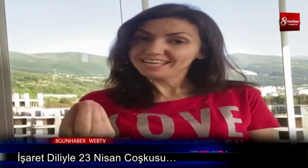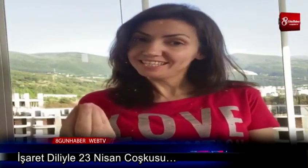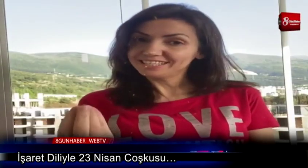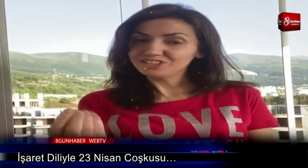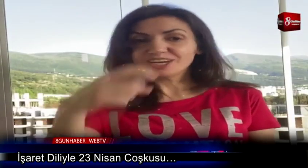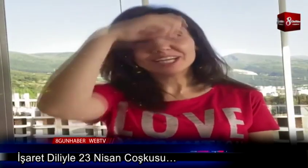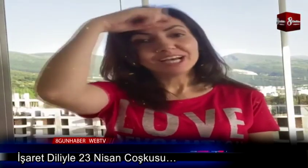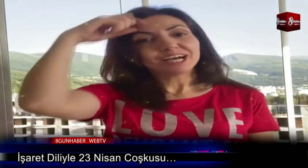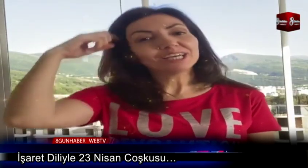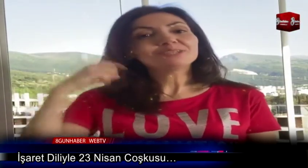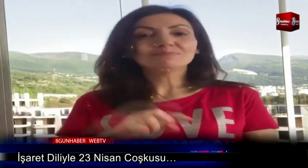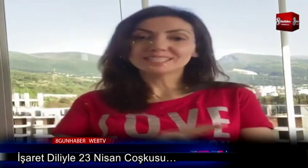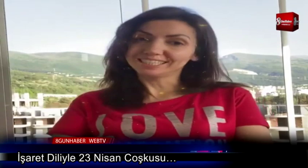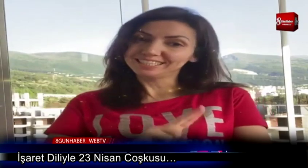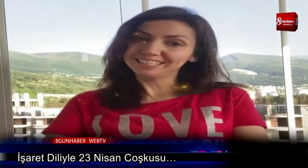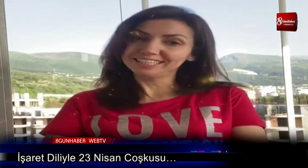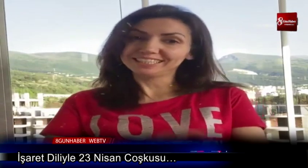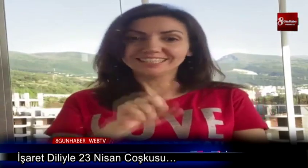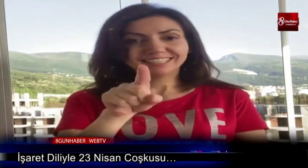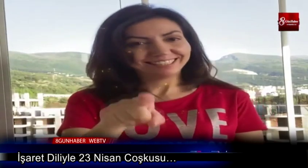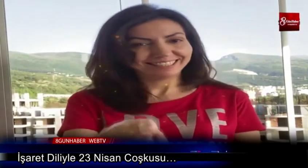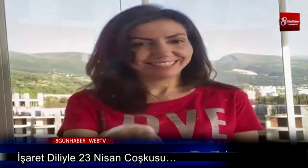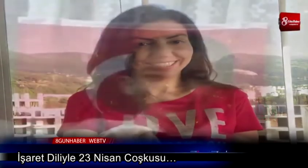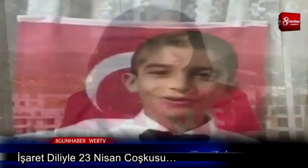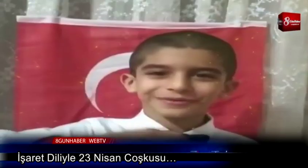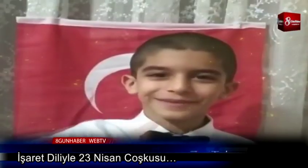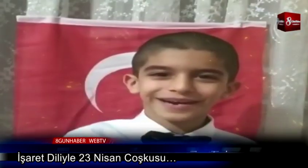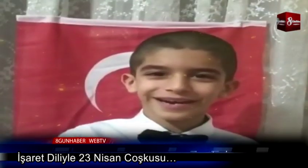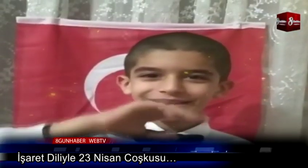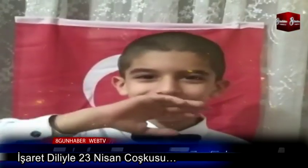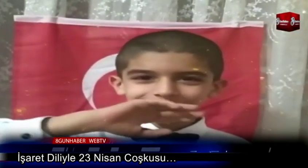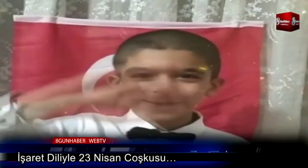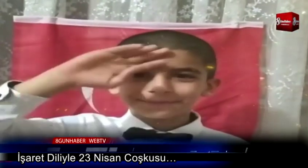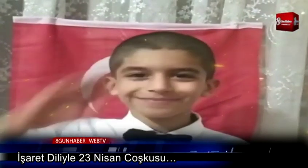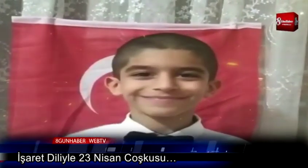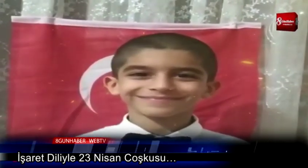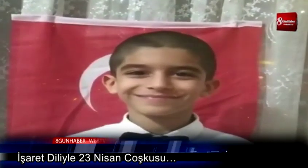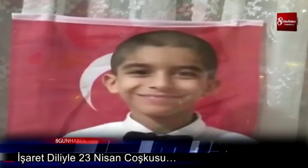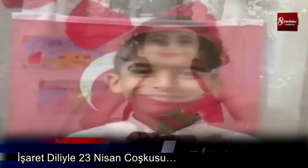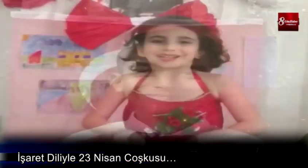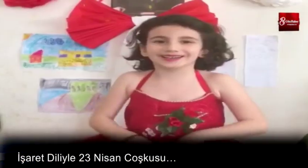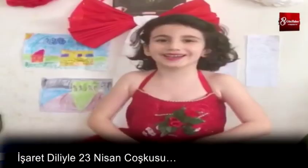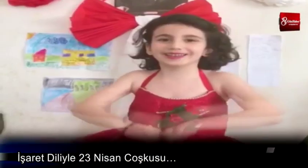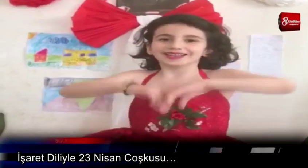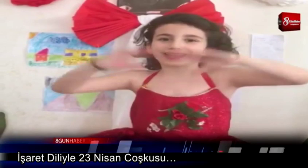yönetiminde hazırladıkları video ile 23 Nisan'ı Barış Manço'nun bugün bayram şarkısı eşliğinde işaret diliyle kutladılar.